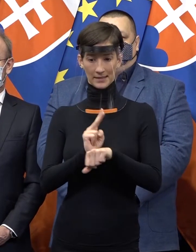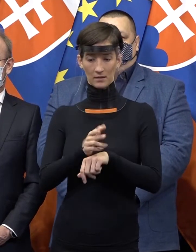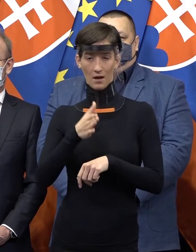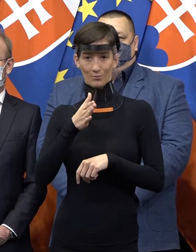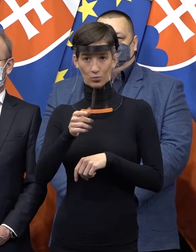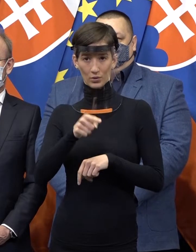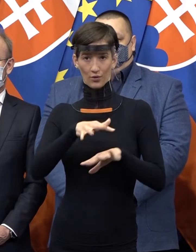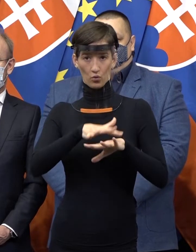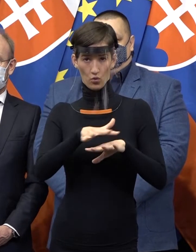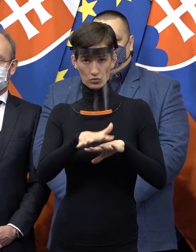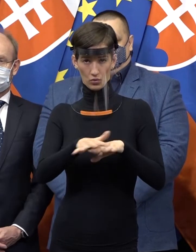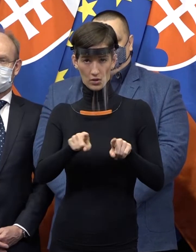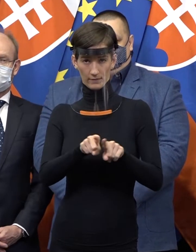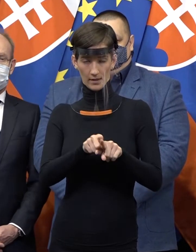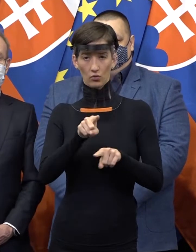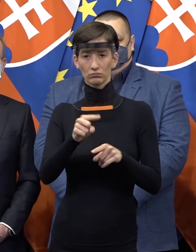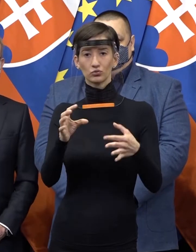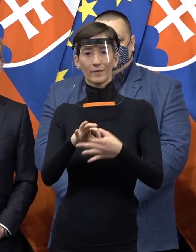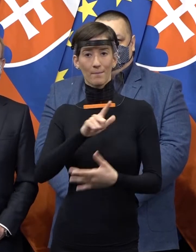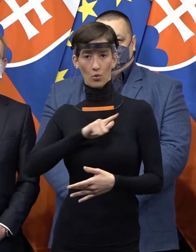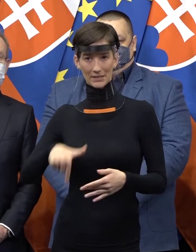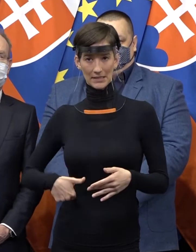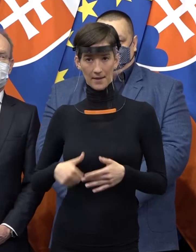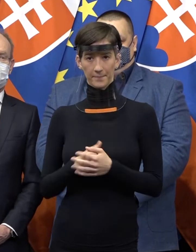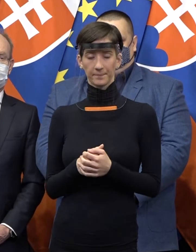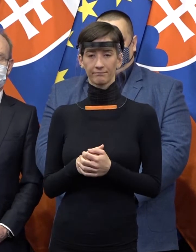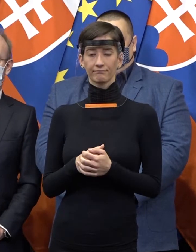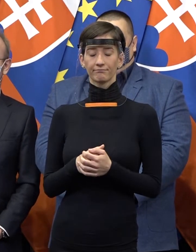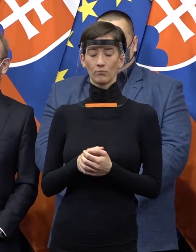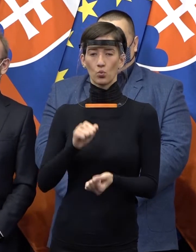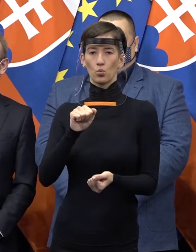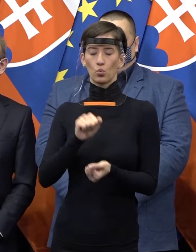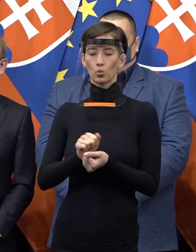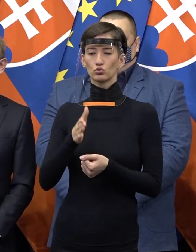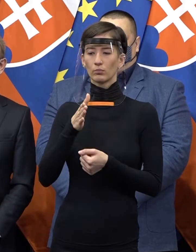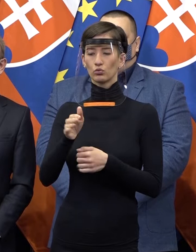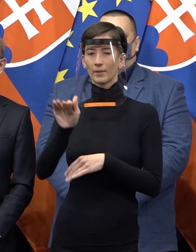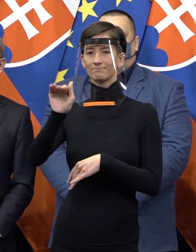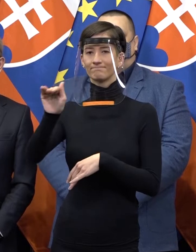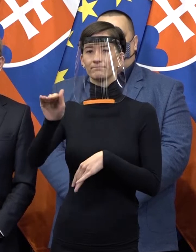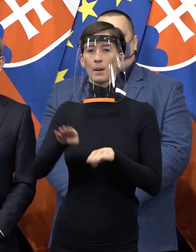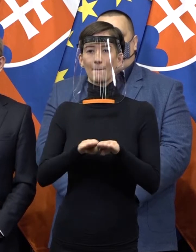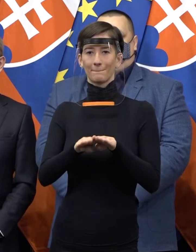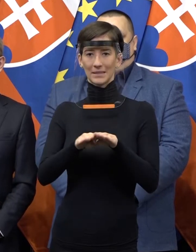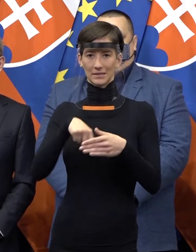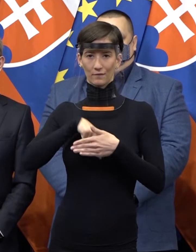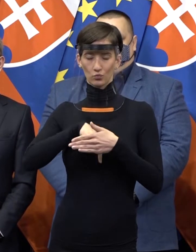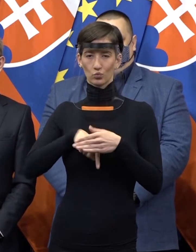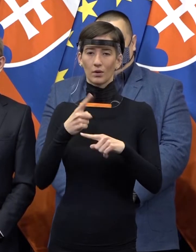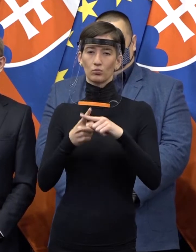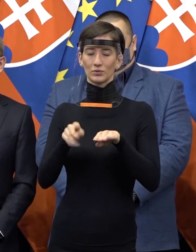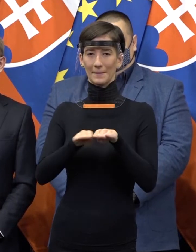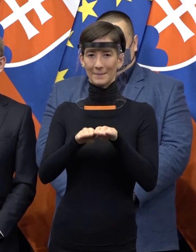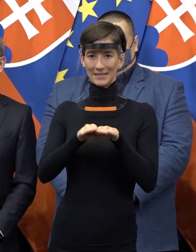v službe policajti alebo vojaci. Určite oslovíme aj ministra vnútra, aj ministra obrany, aby boli